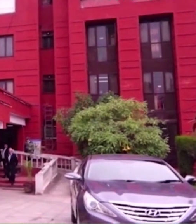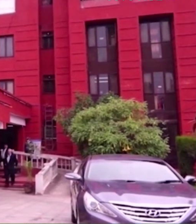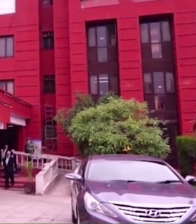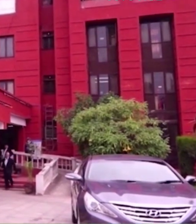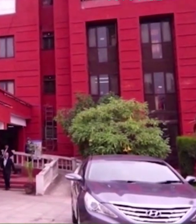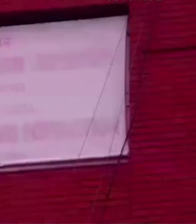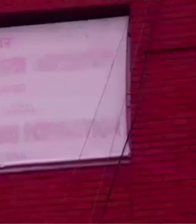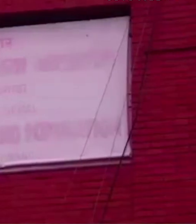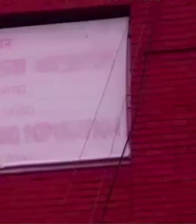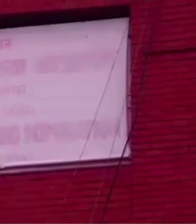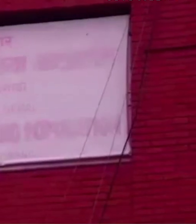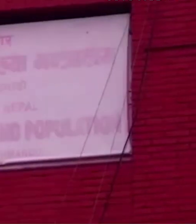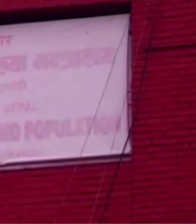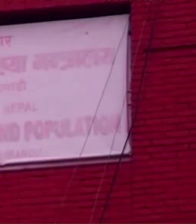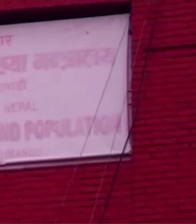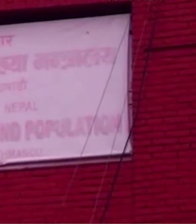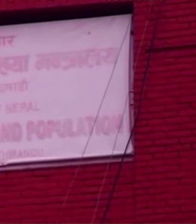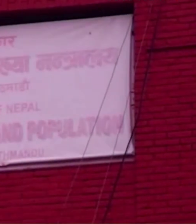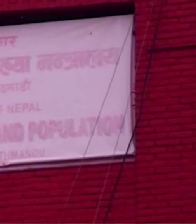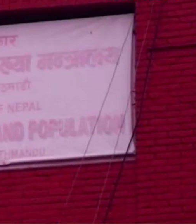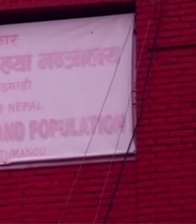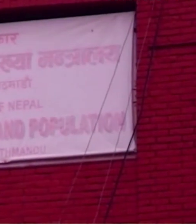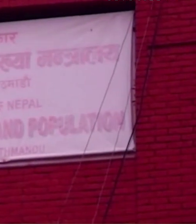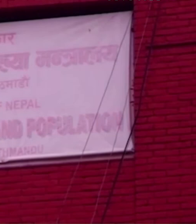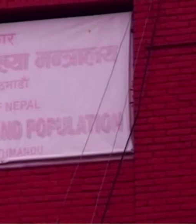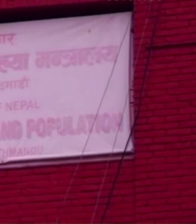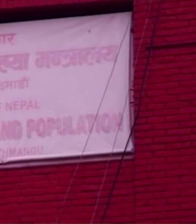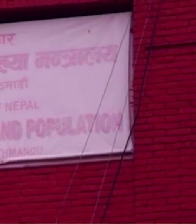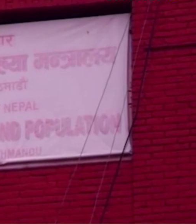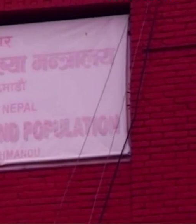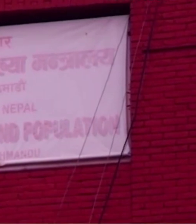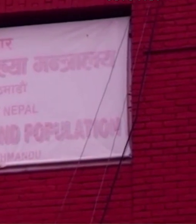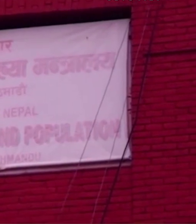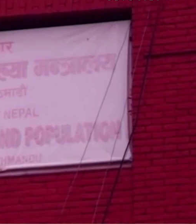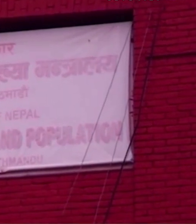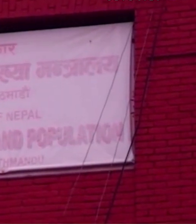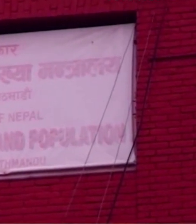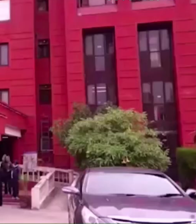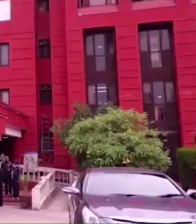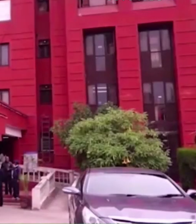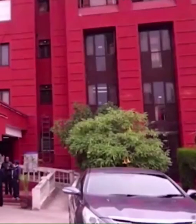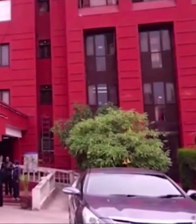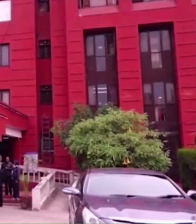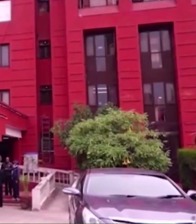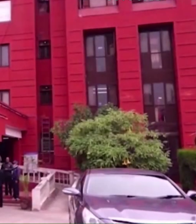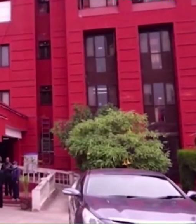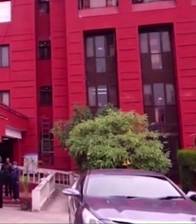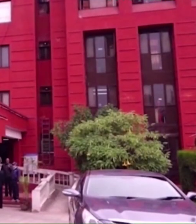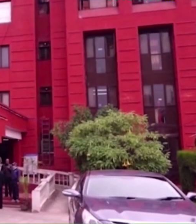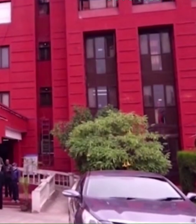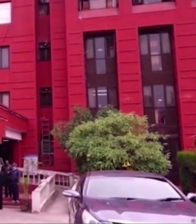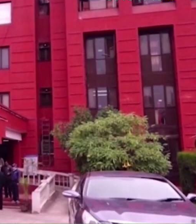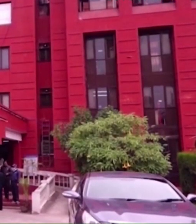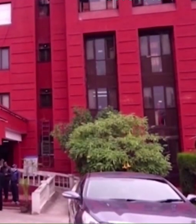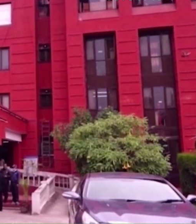2 पुगेको स्वास्थ्य मन्त्रालयका प्रवक्ता डाक्टर विकास देवकोटाले जानकारी दिएका छन्। देवकोटाले बाँकेका मृतक